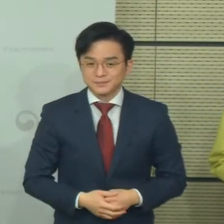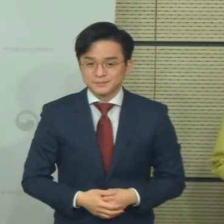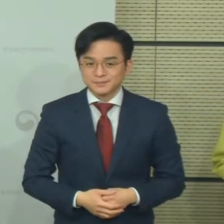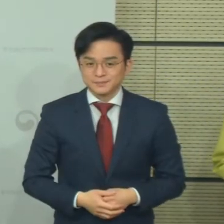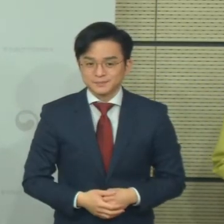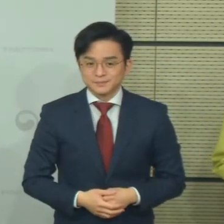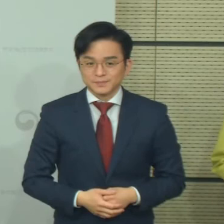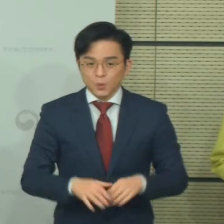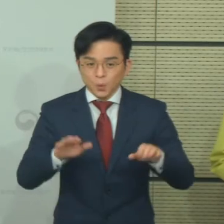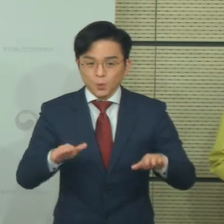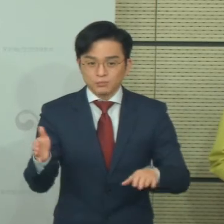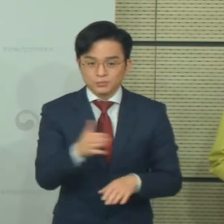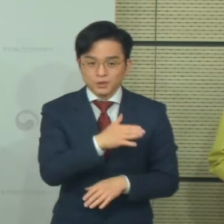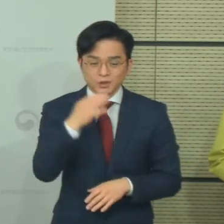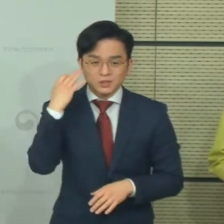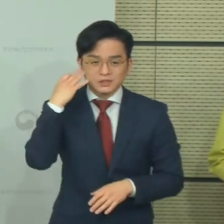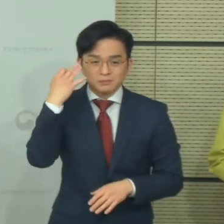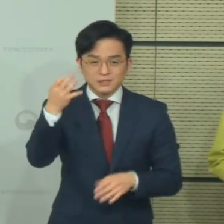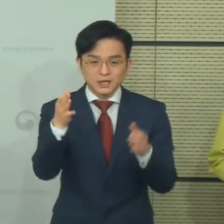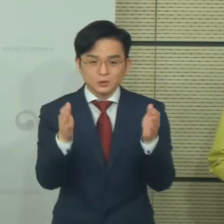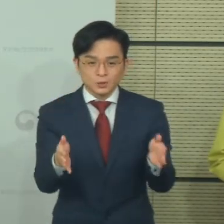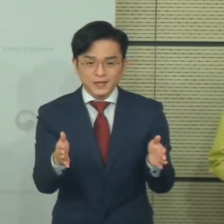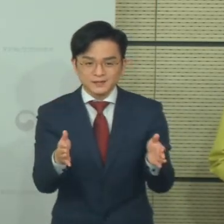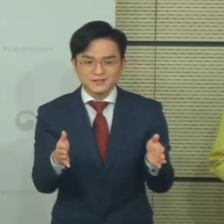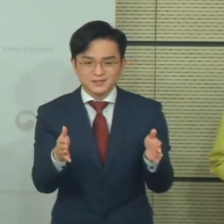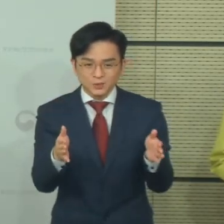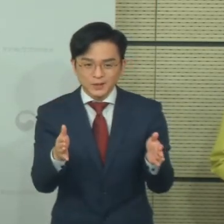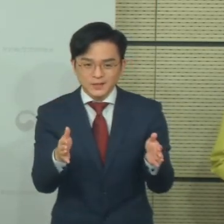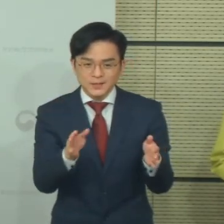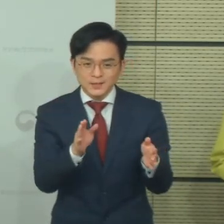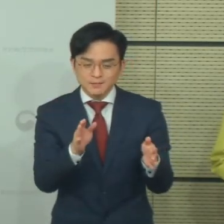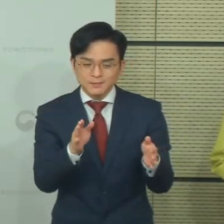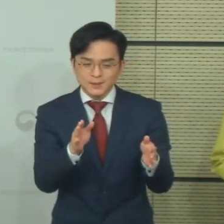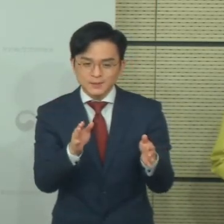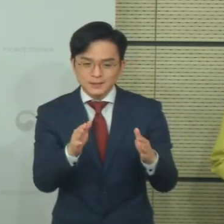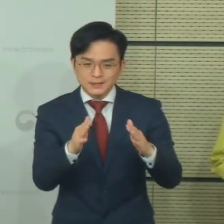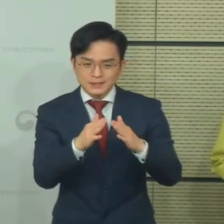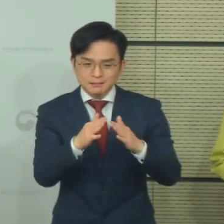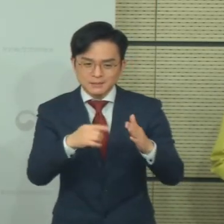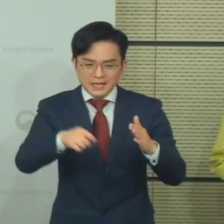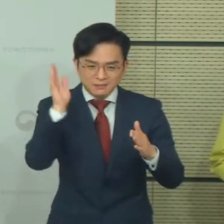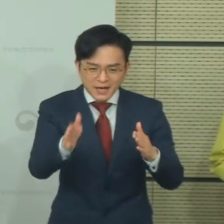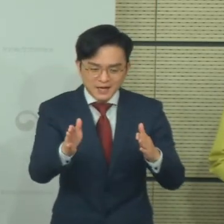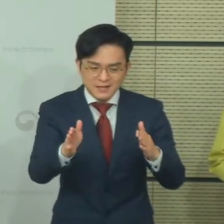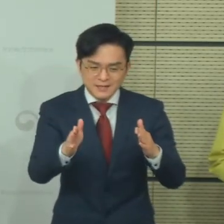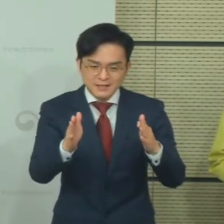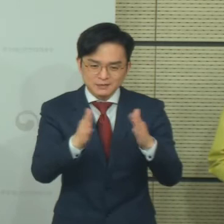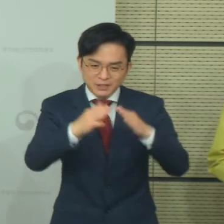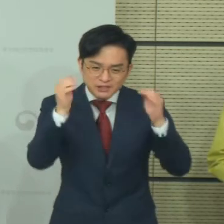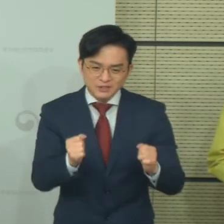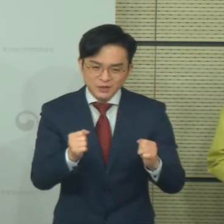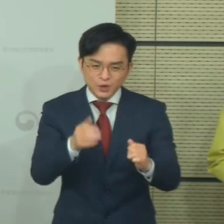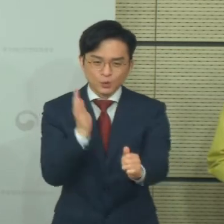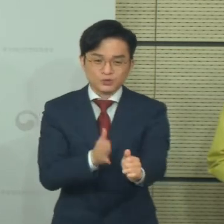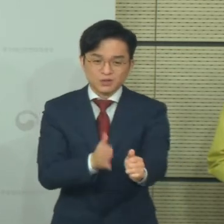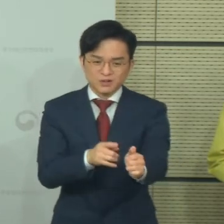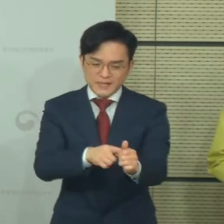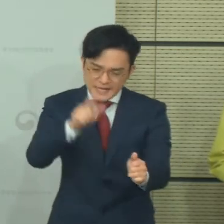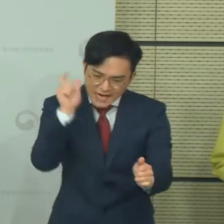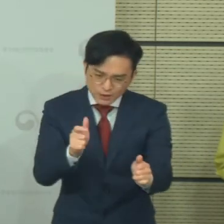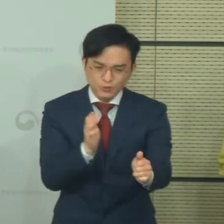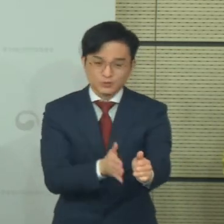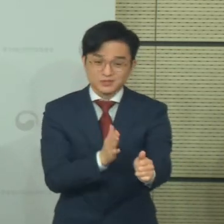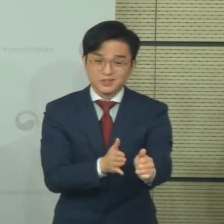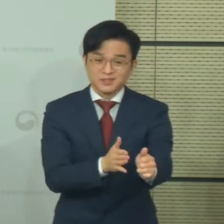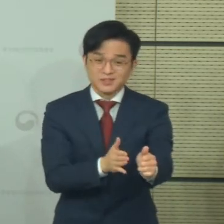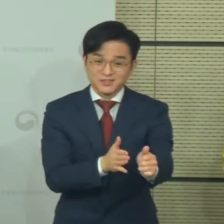2주간의 강도 높은 사회적 거리 두기를 통해서 몇 명 정도의 환자로 떨어뜨릴 생각이냐라는 질문들을 많이 받는데 말씀드린 것처럼